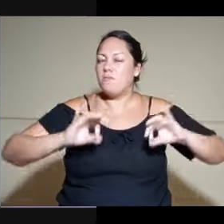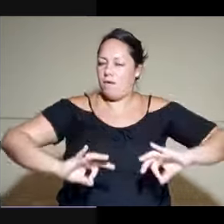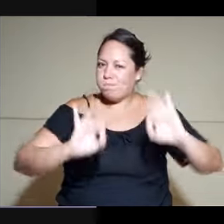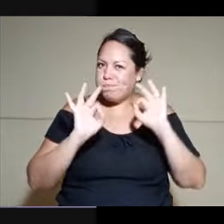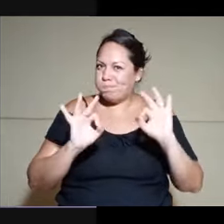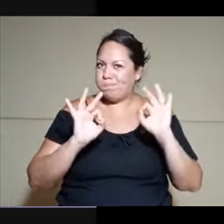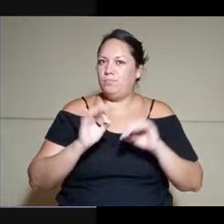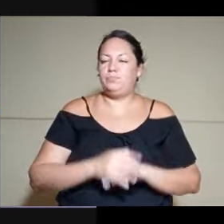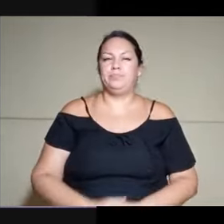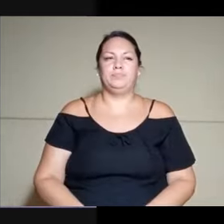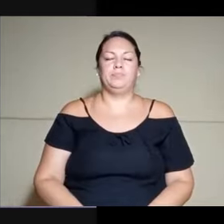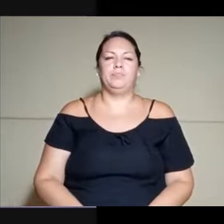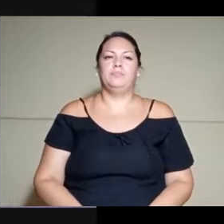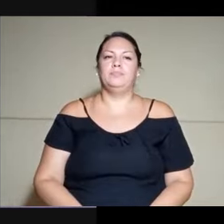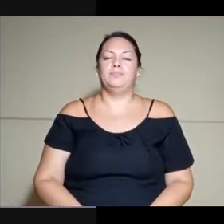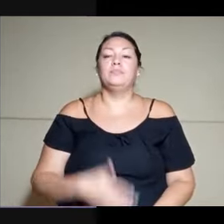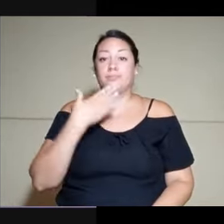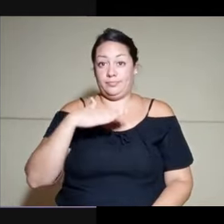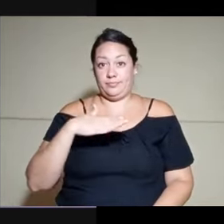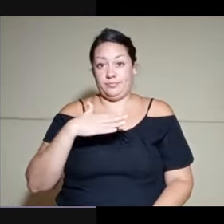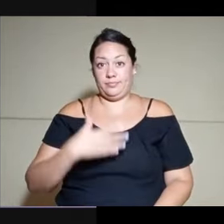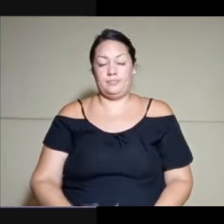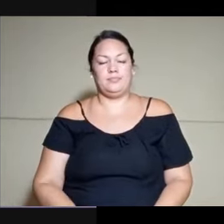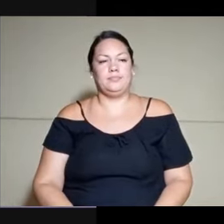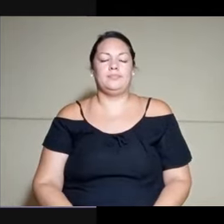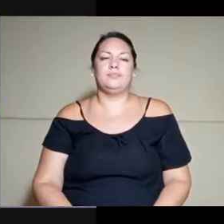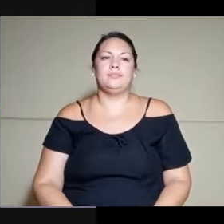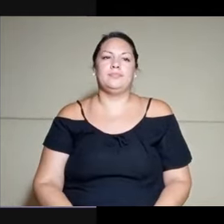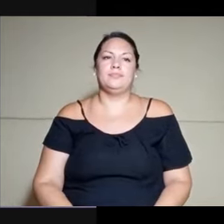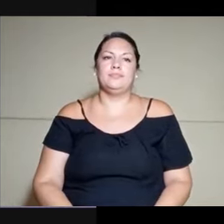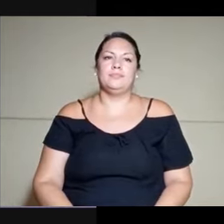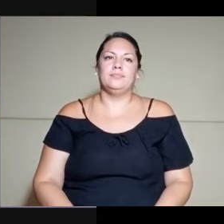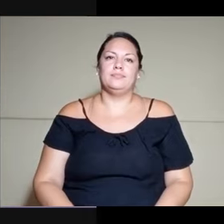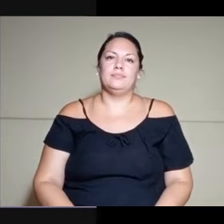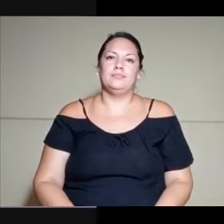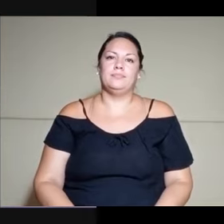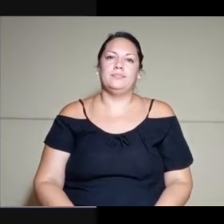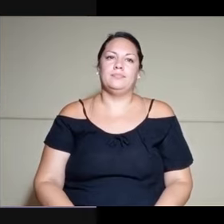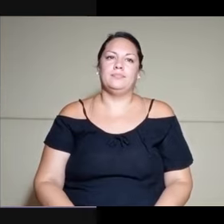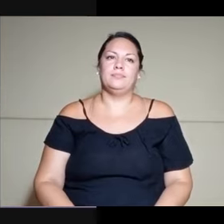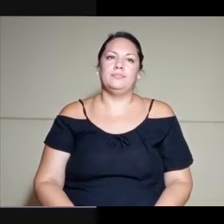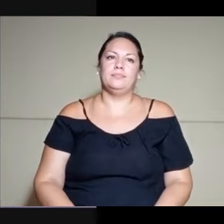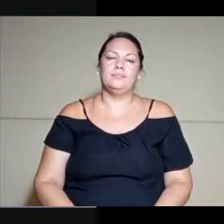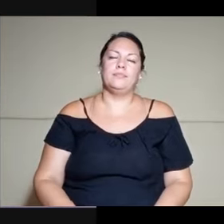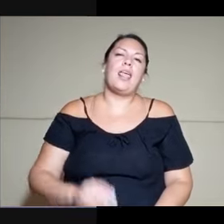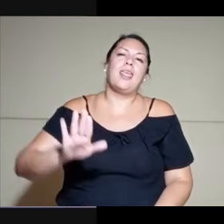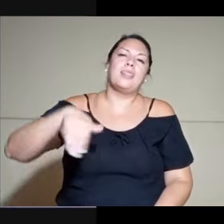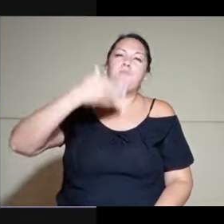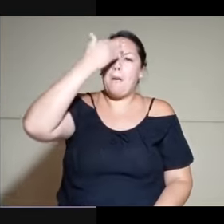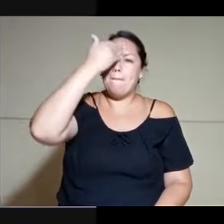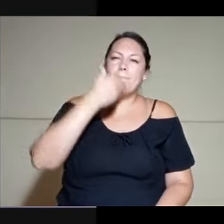hacer, quiere decir que los músculos están funcionando bien, y si los músculos están funcionando bien es porque reciben una buena inervación del nervio facial.